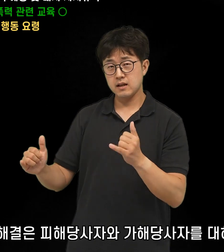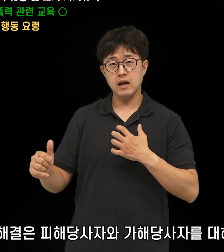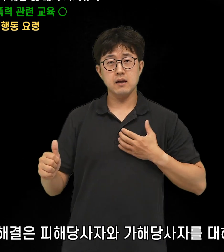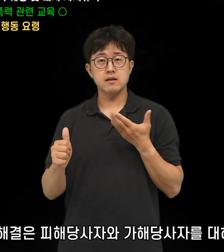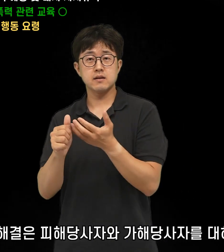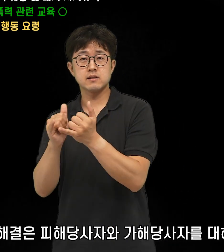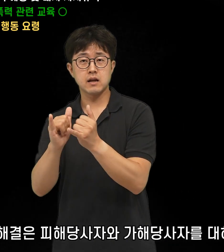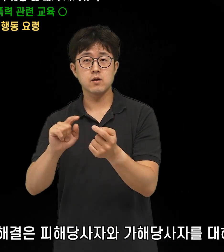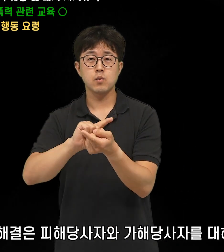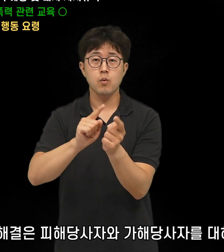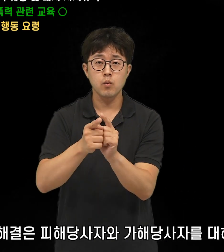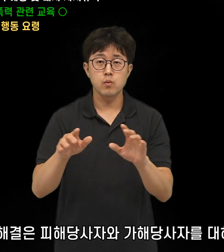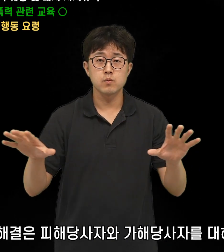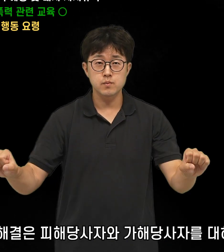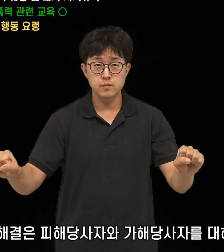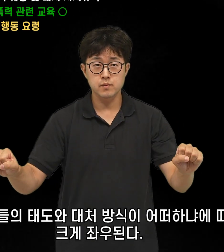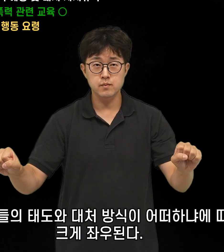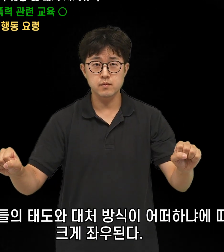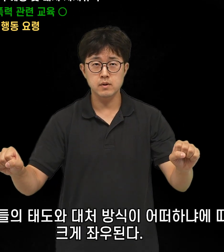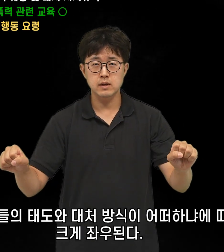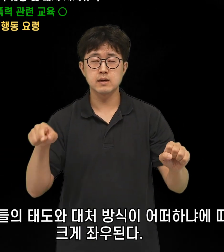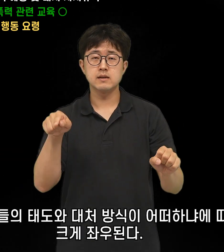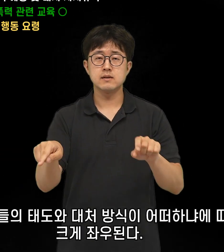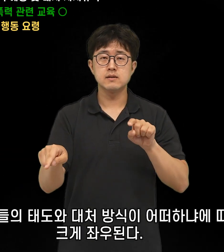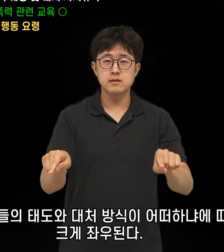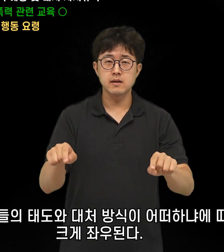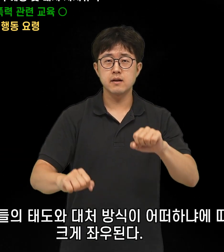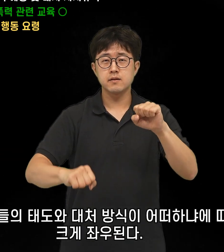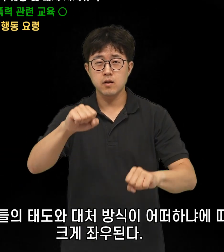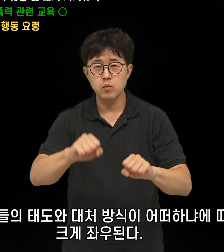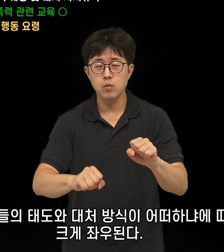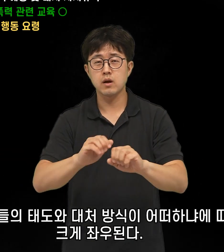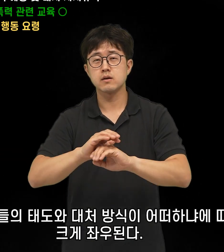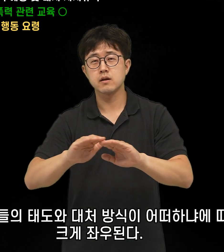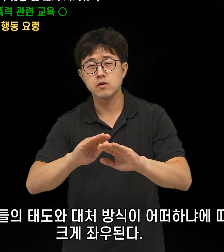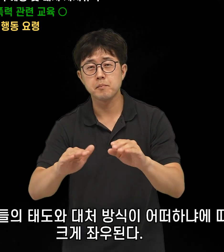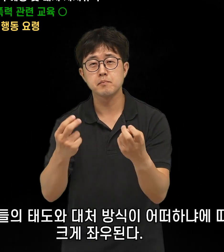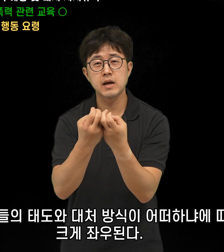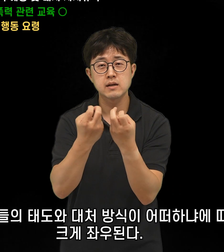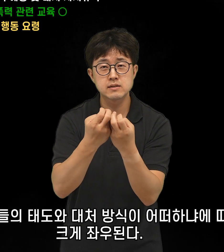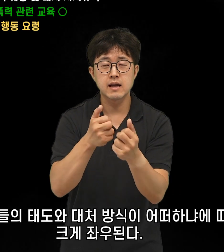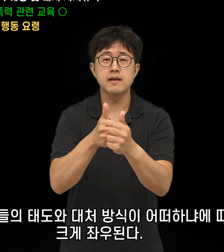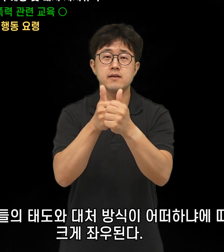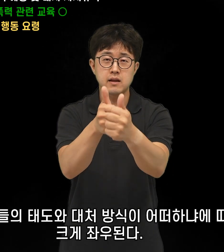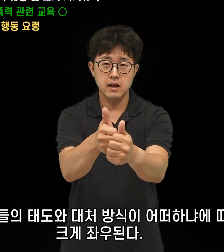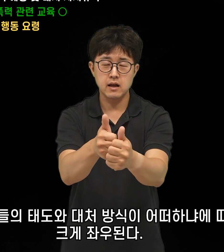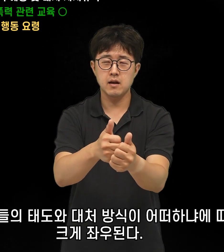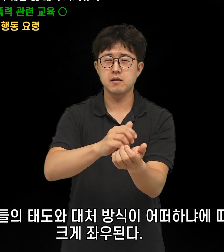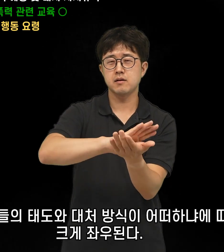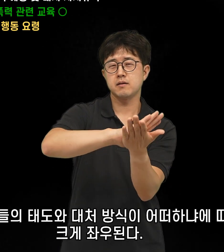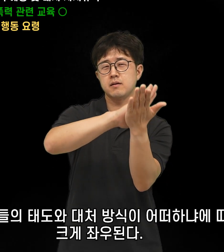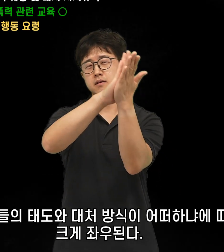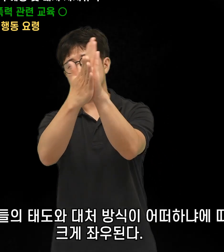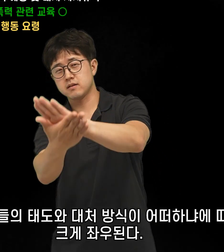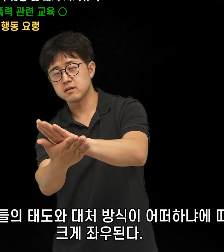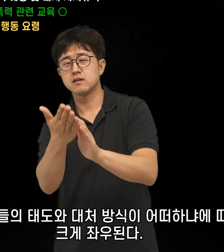가해 당사자를 대하는 주변인들의 태도와 대처 방식이 어떠하냐에 따라 크게